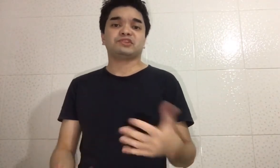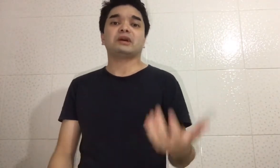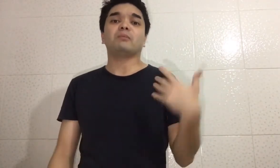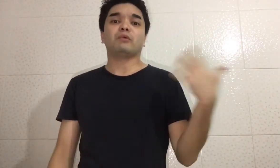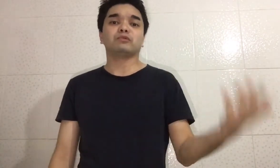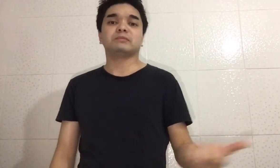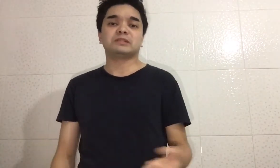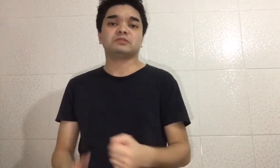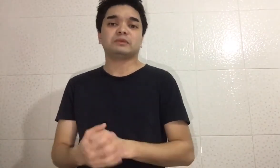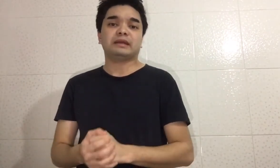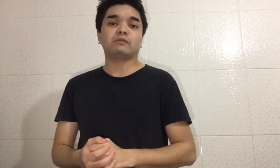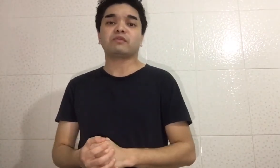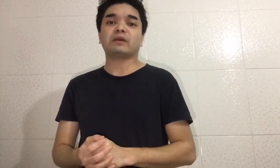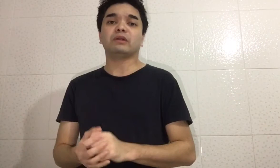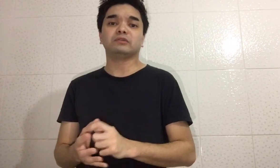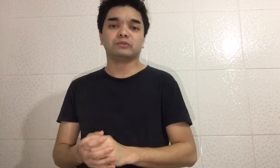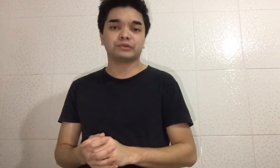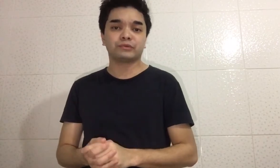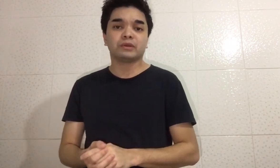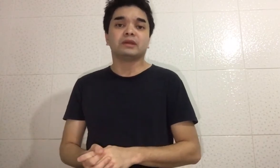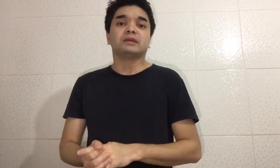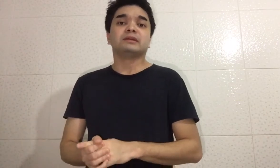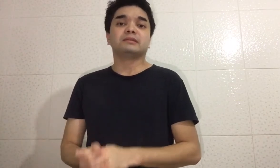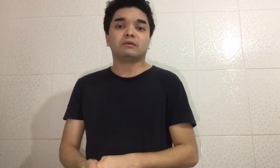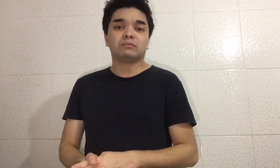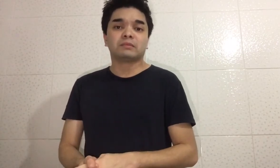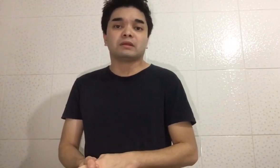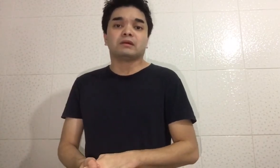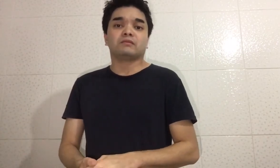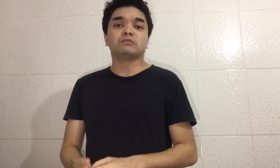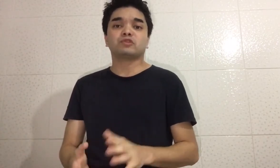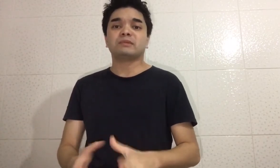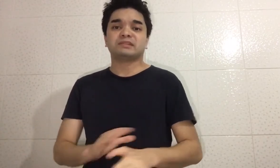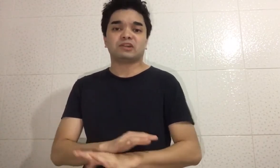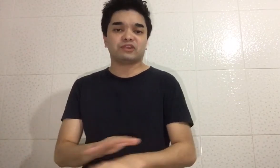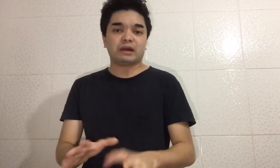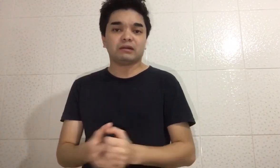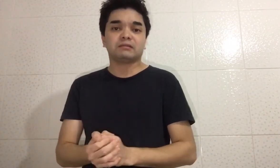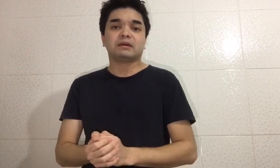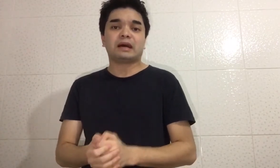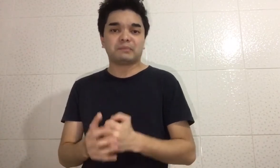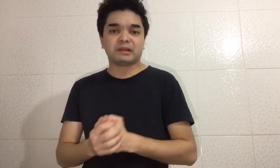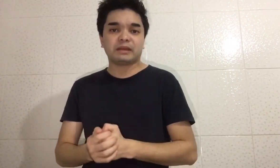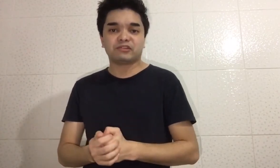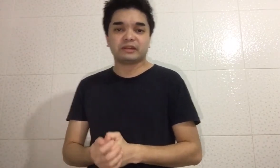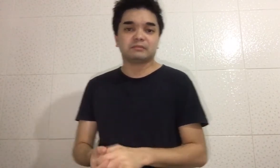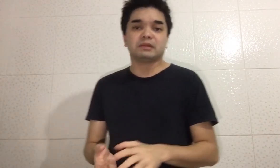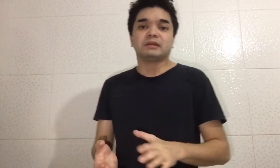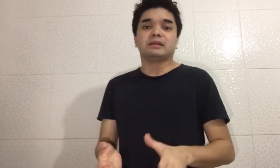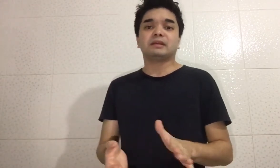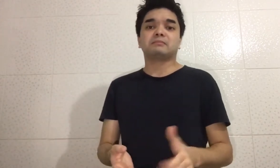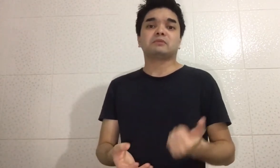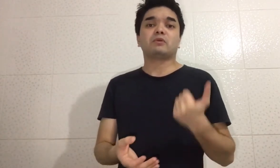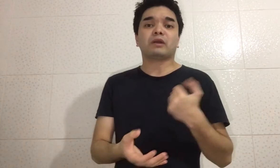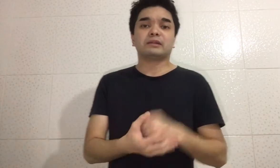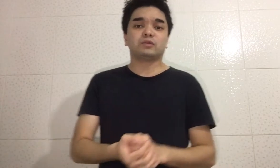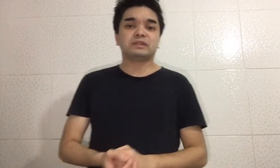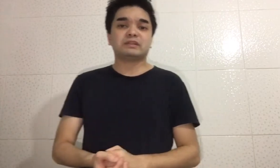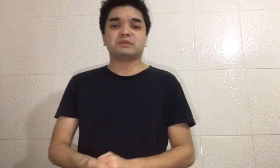chegar ao ponto mesmo, não vou ficar enrolando muito. Então, vamos começar já a aula rapidamente aí. E qualquer dúvida, depois